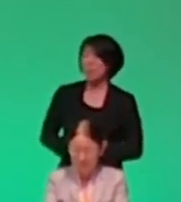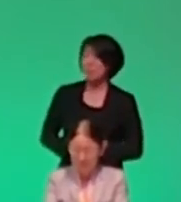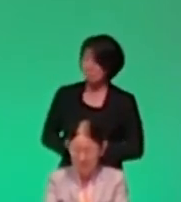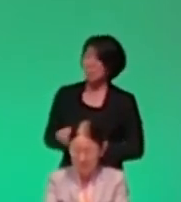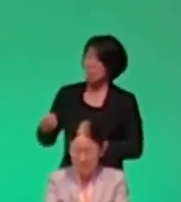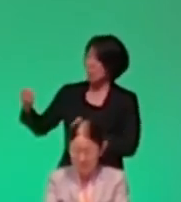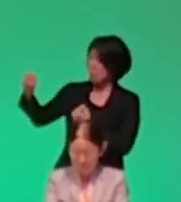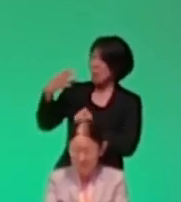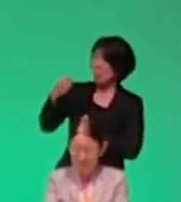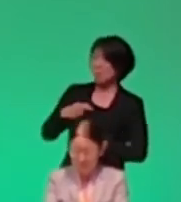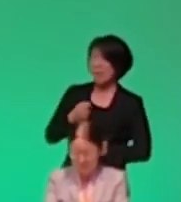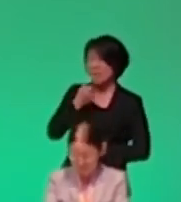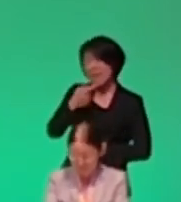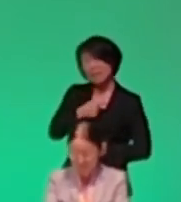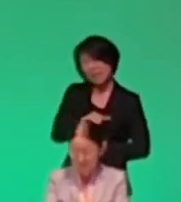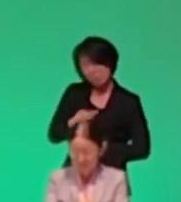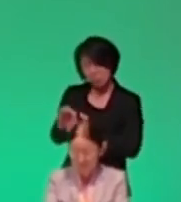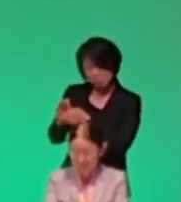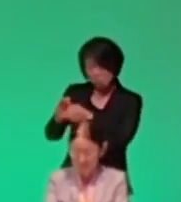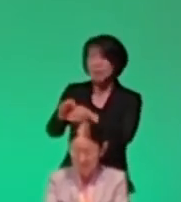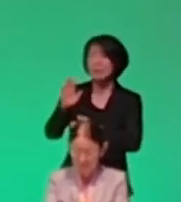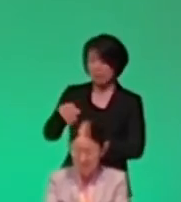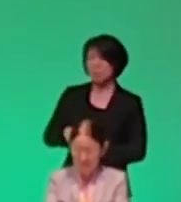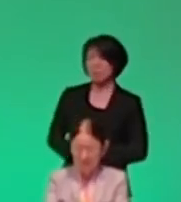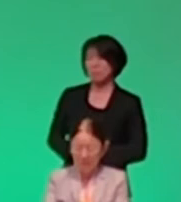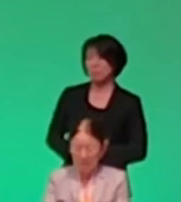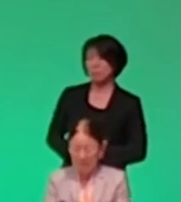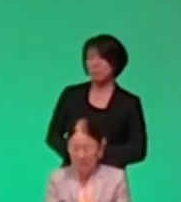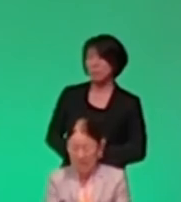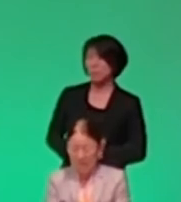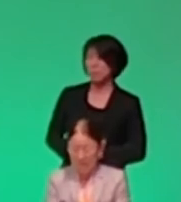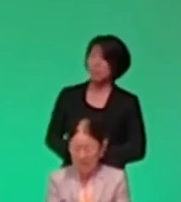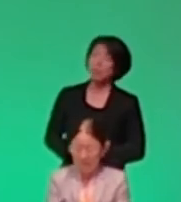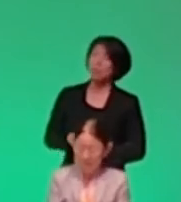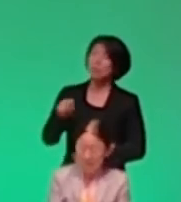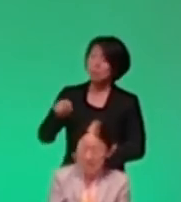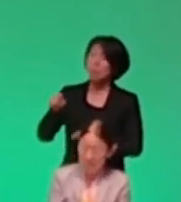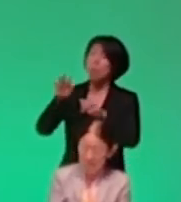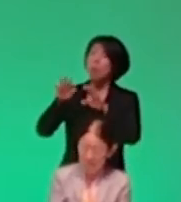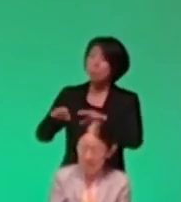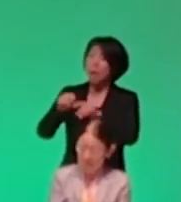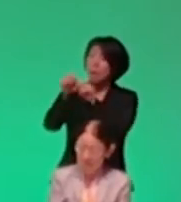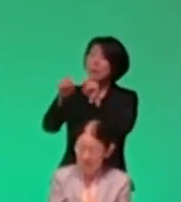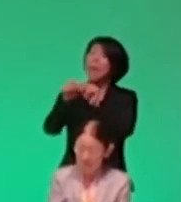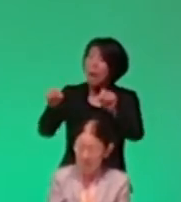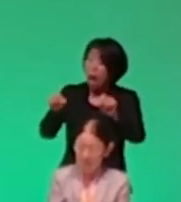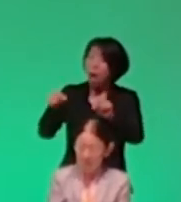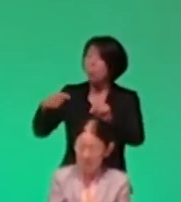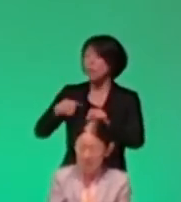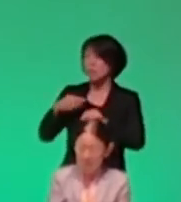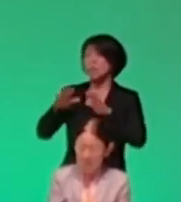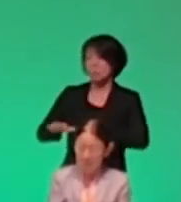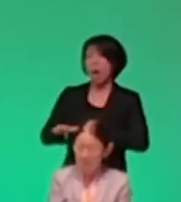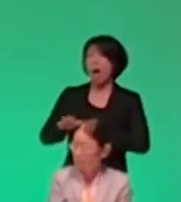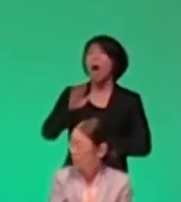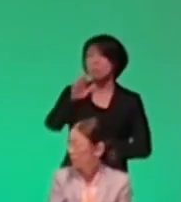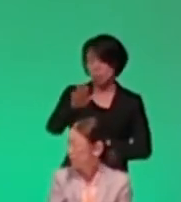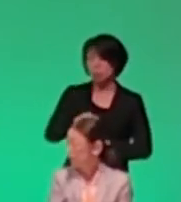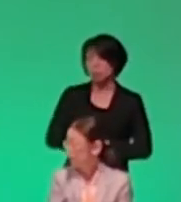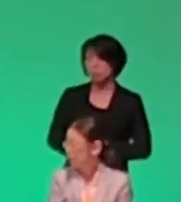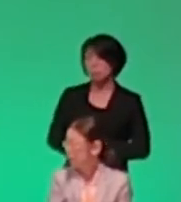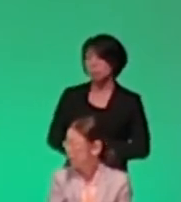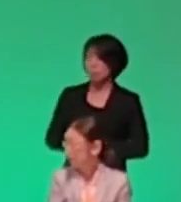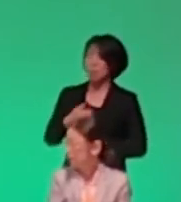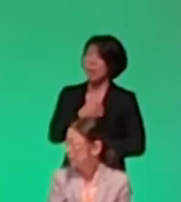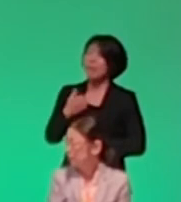嫌な思いをしてきました。でもそこ、まあ、その結果なんですよね、今私があるのは。でもなるべくだからとい